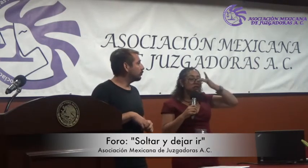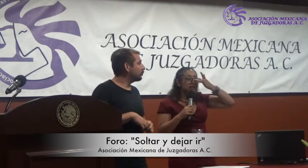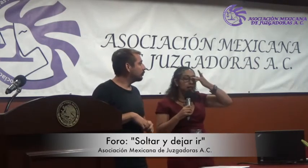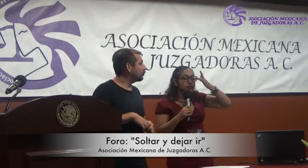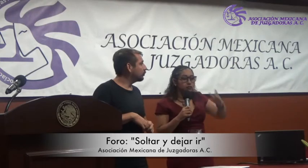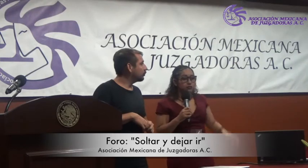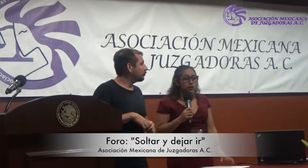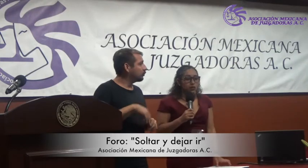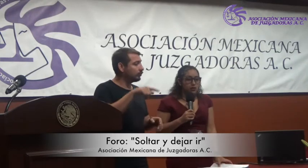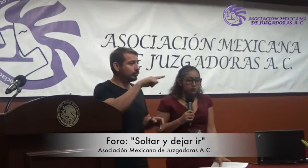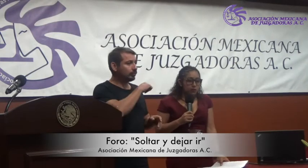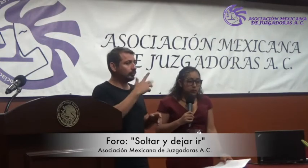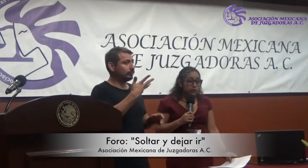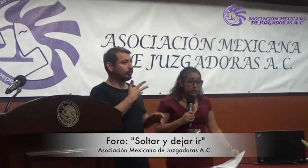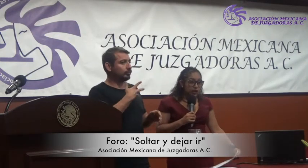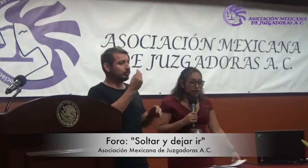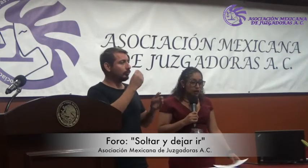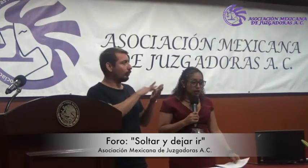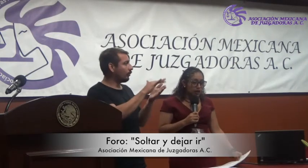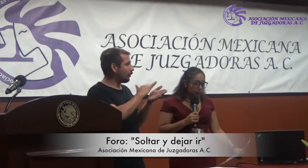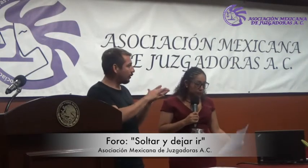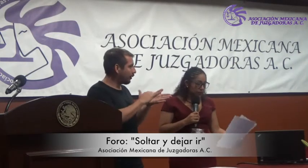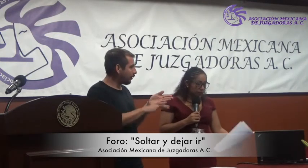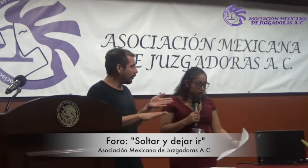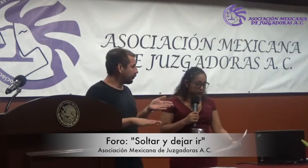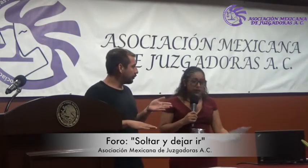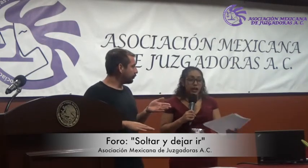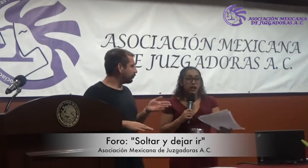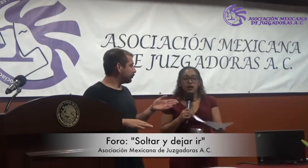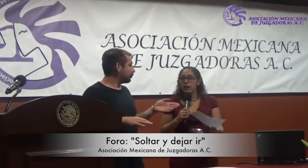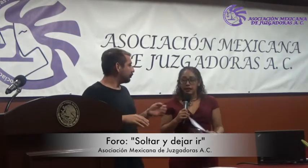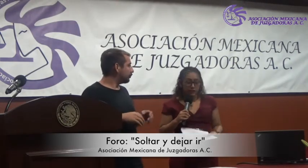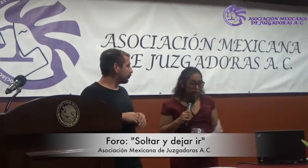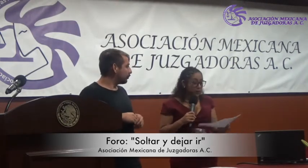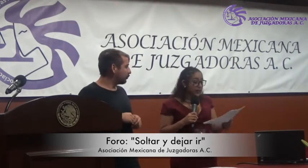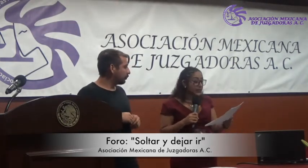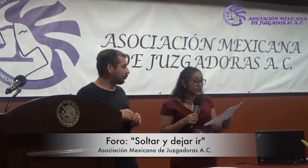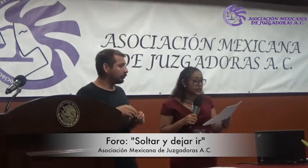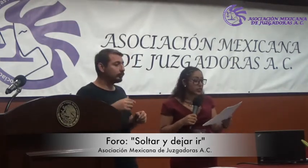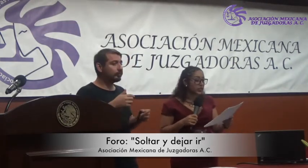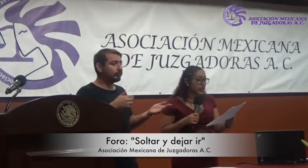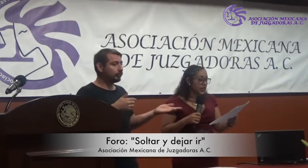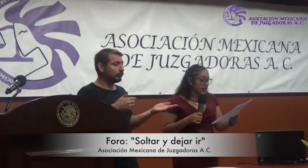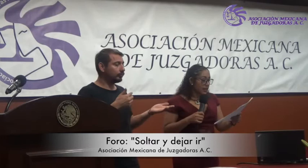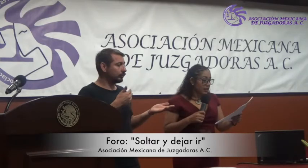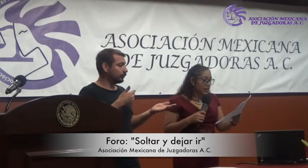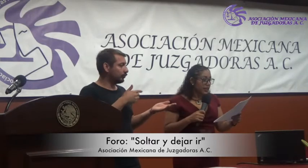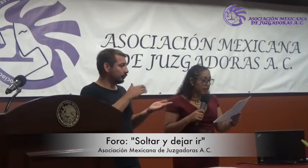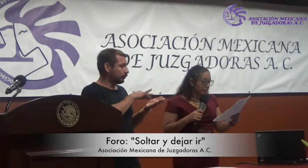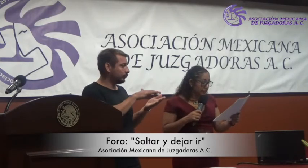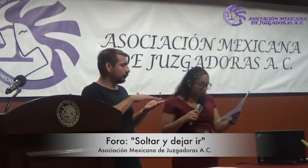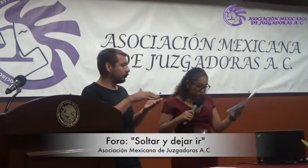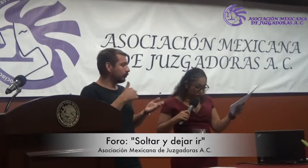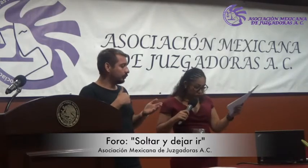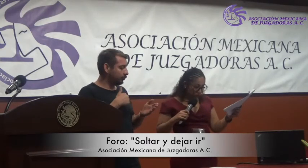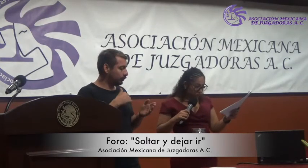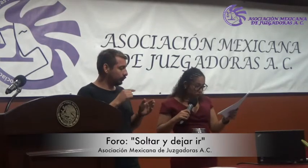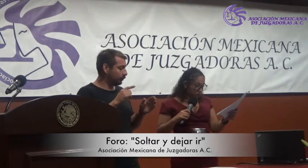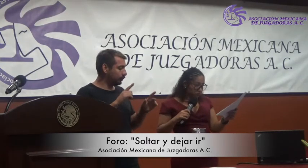Aquí hay muchas letras. Vamos a apostarle más bien a la interpretación y